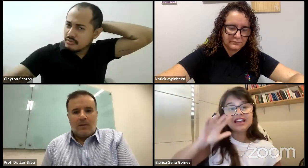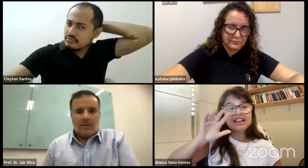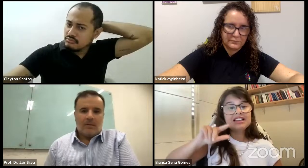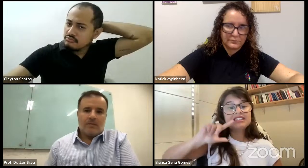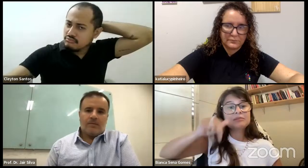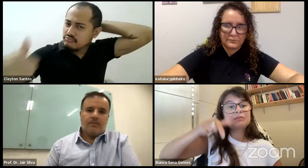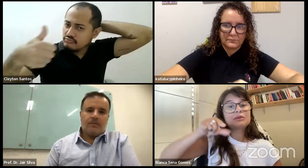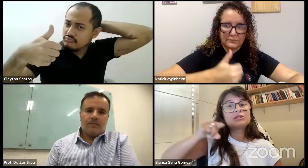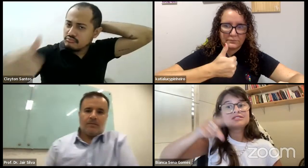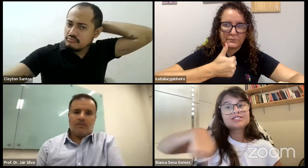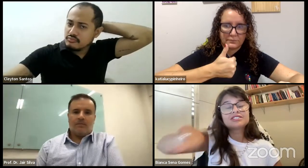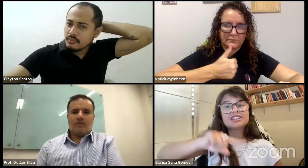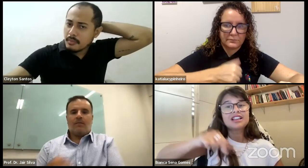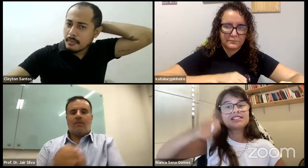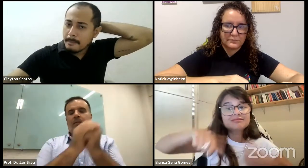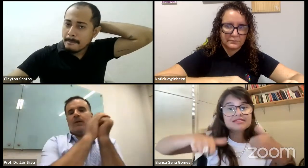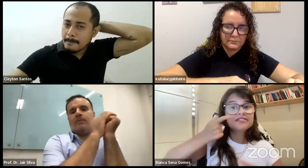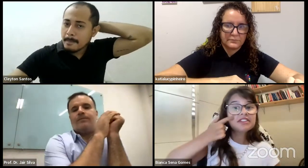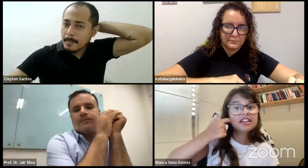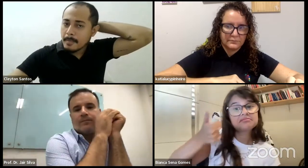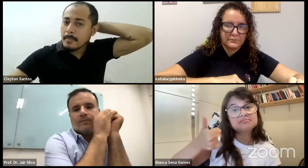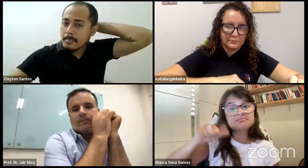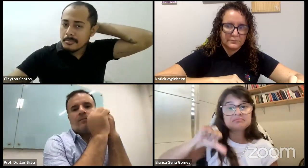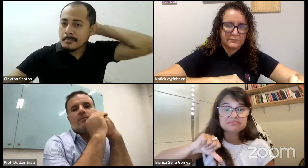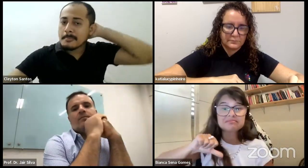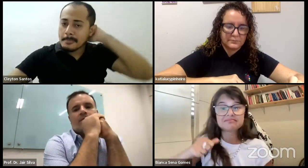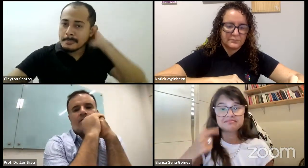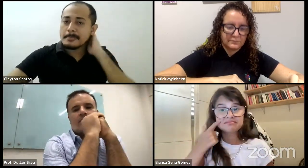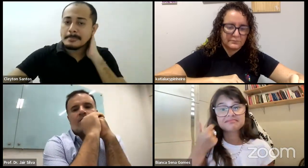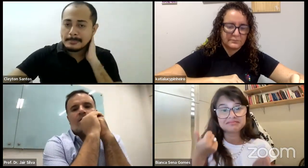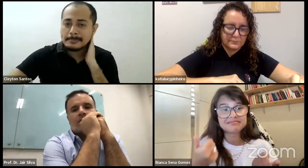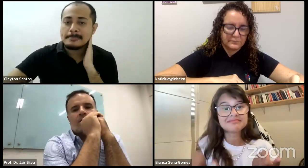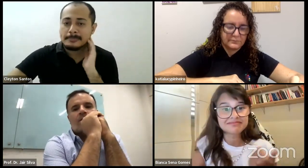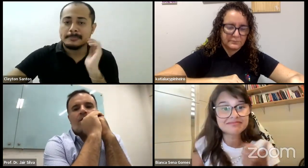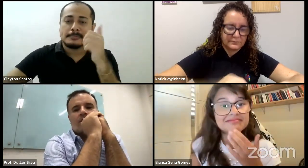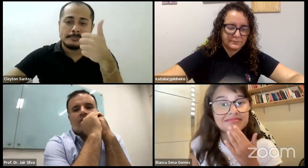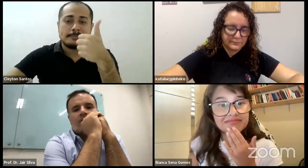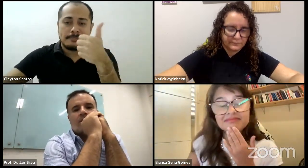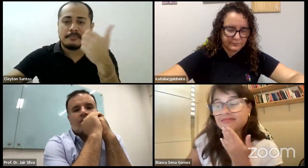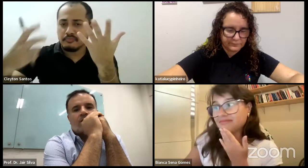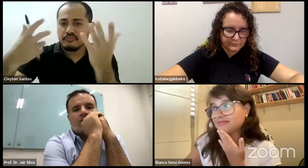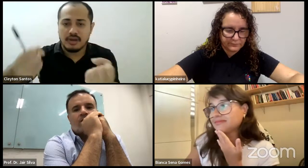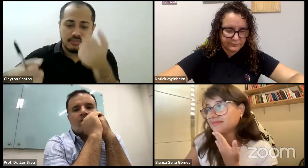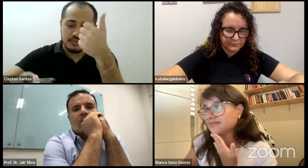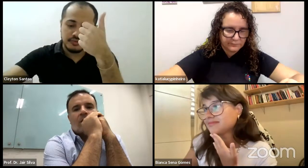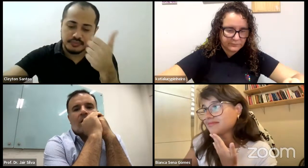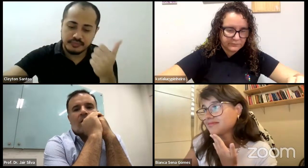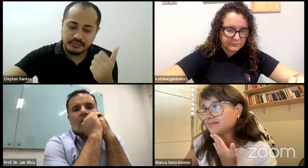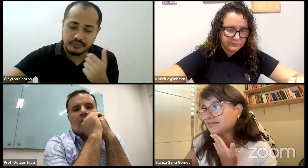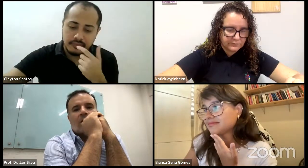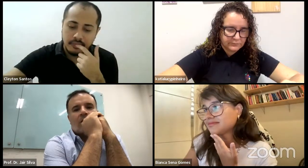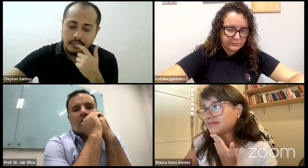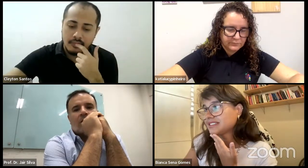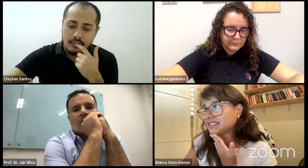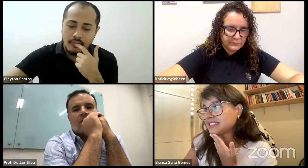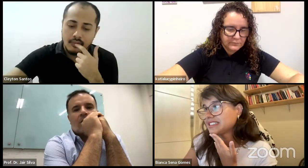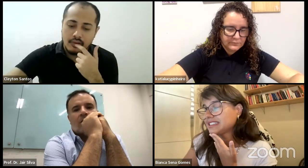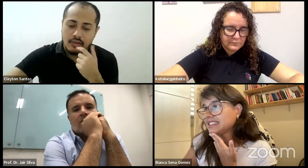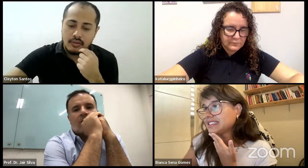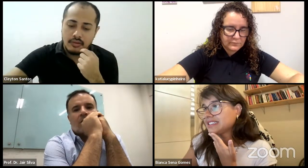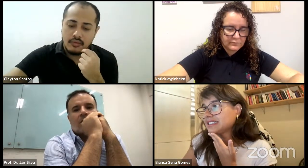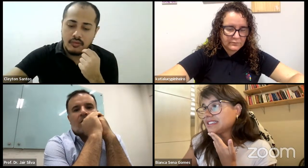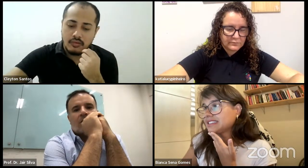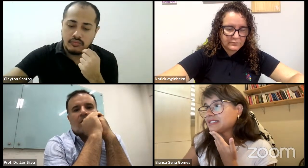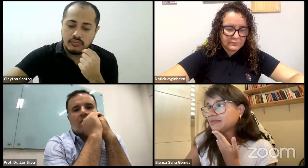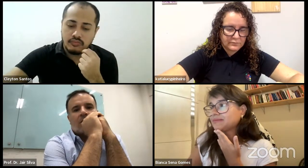pergunta norteadora, tá? Modificasse um pouco. Certo, certo. Aí vocês podem avaliar isso em